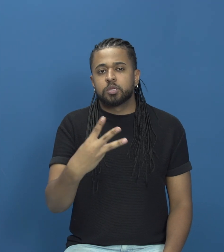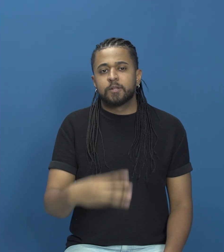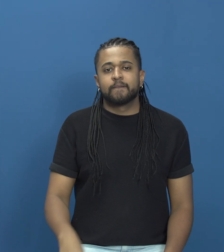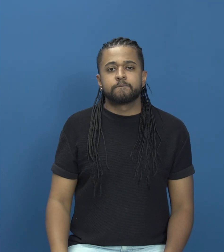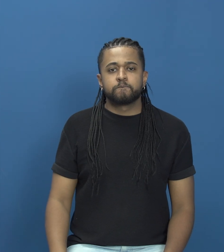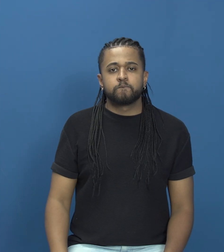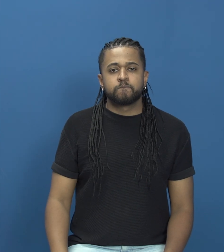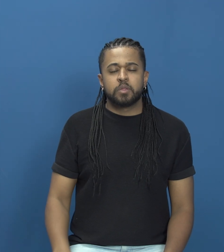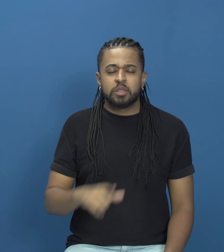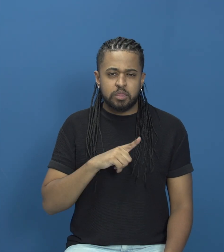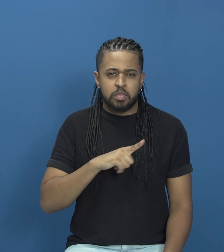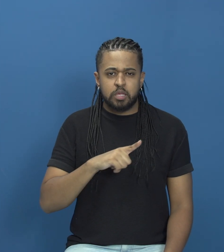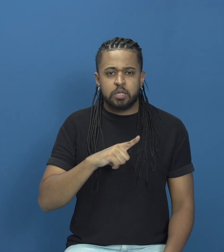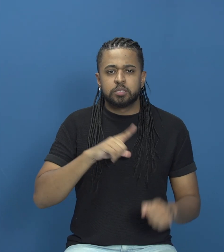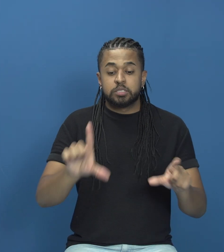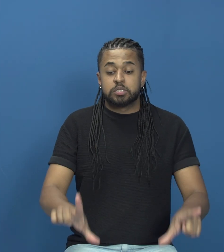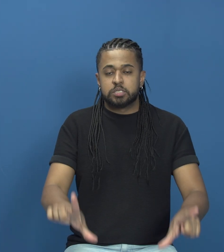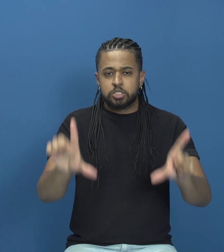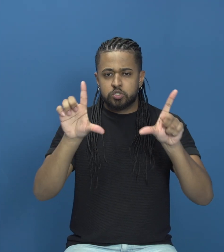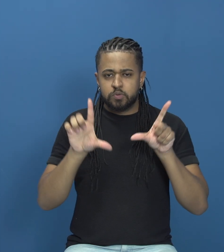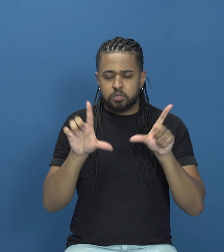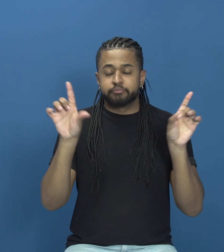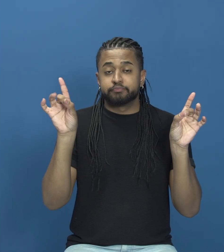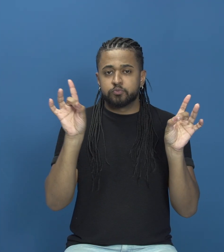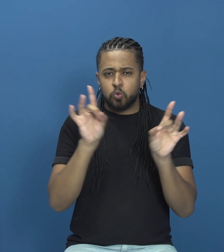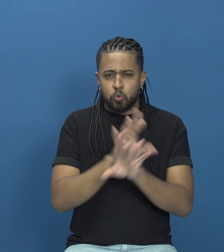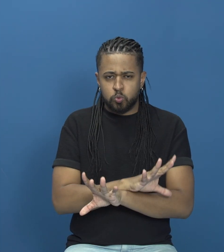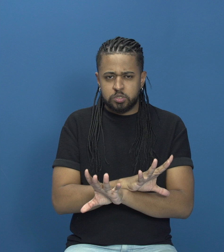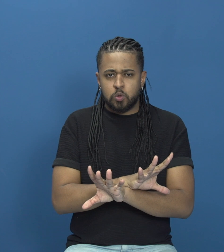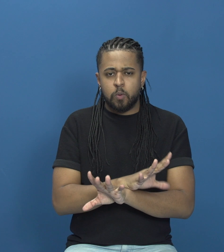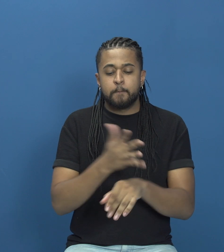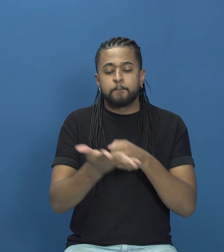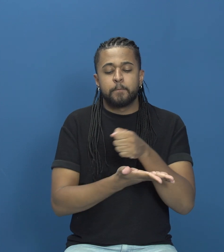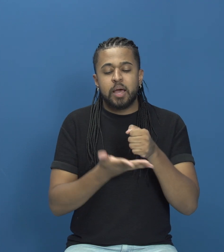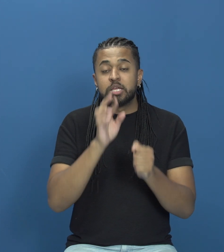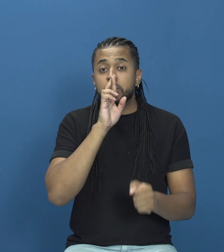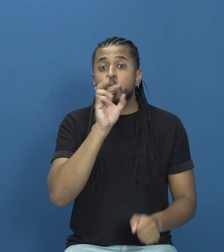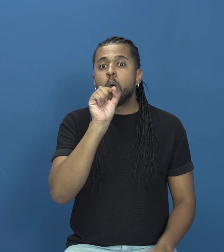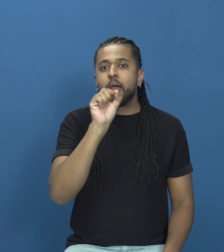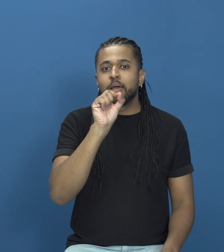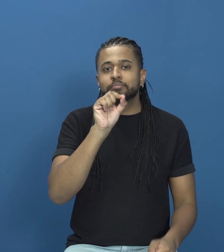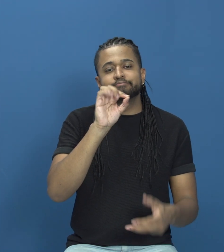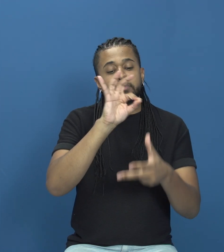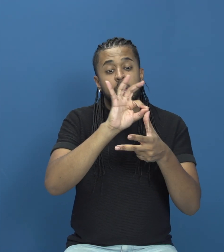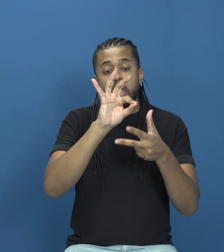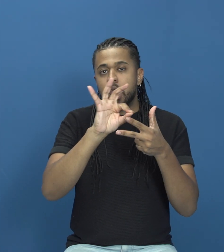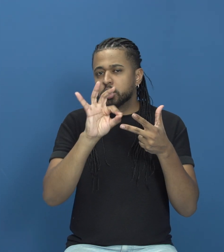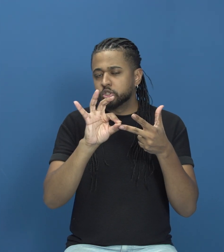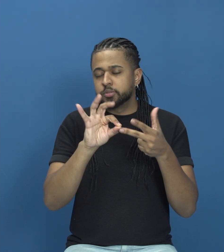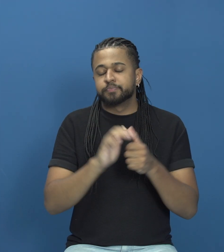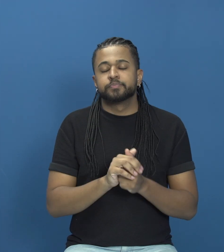5.3.3 tenham obtido o certificado de conclusão com base no resultado do Exame Nacional do Ensino